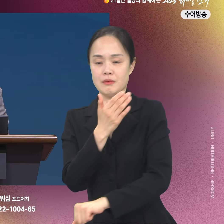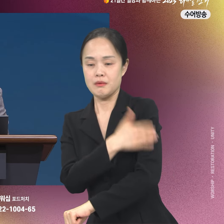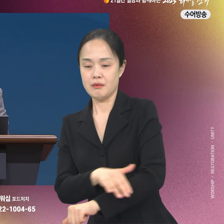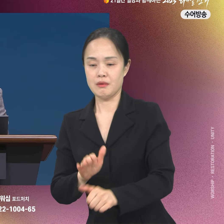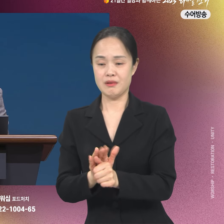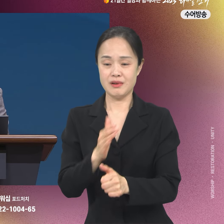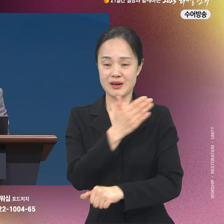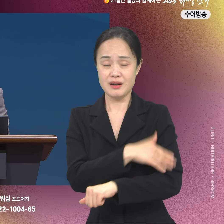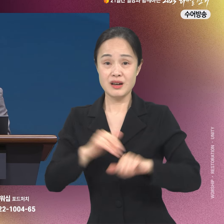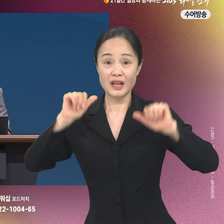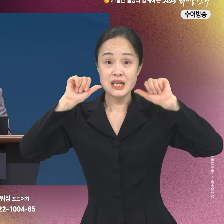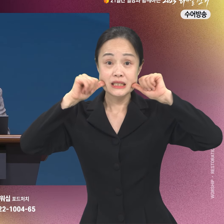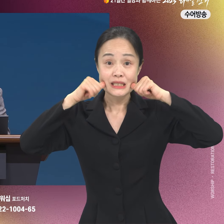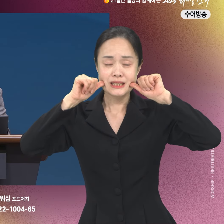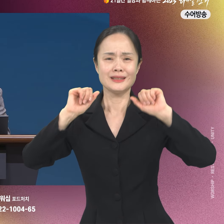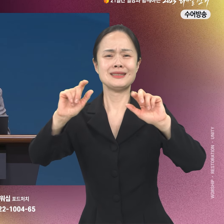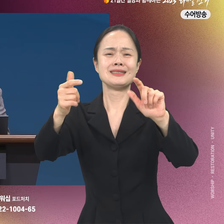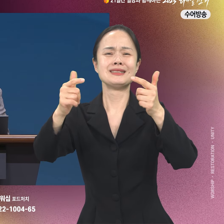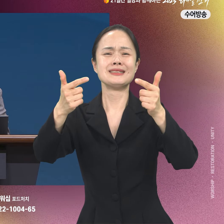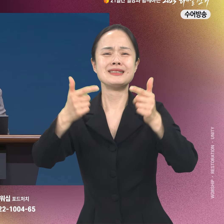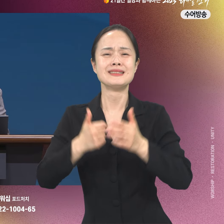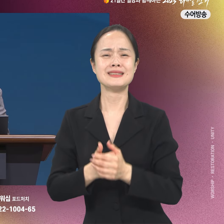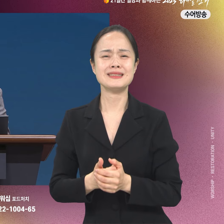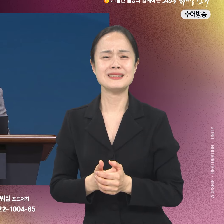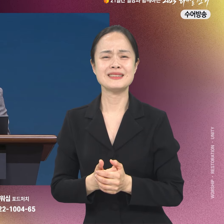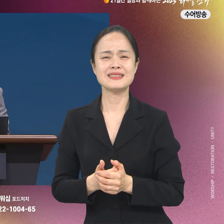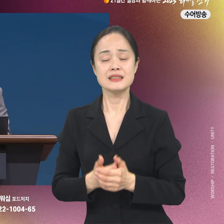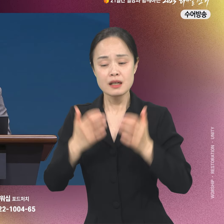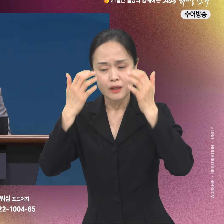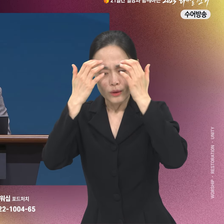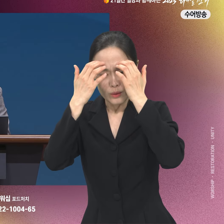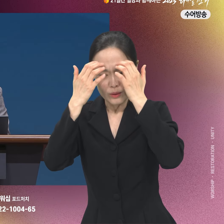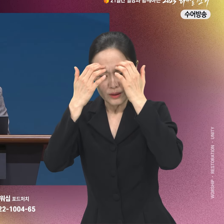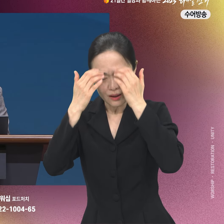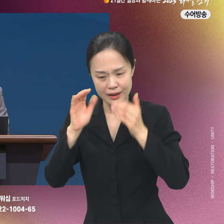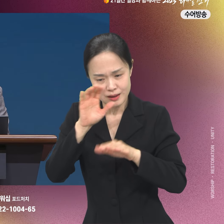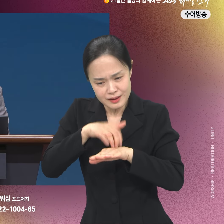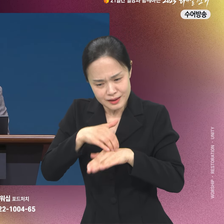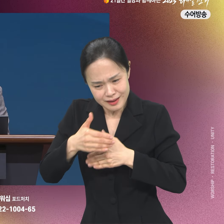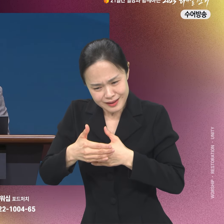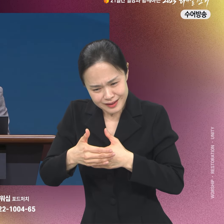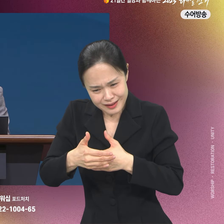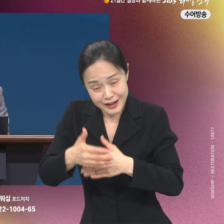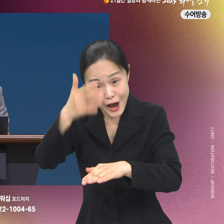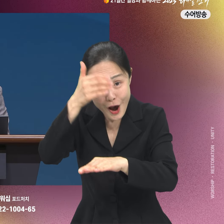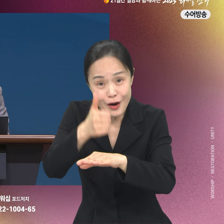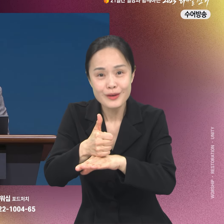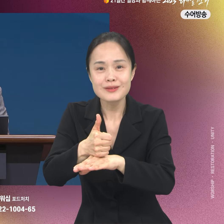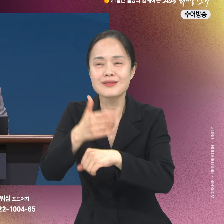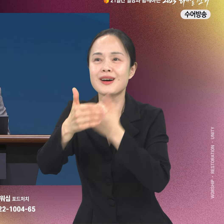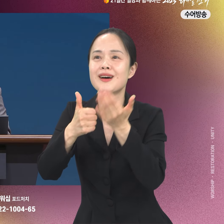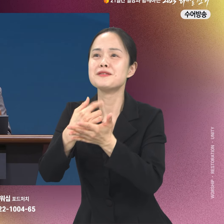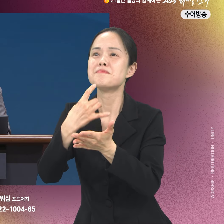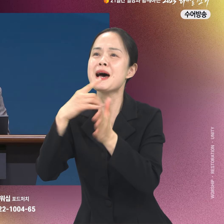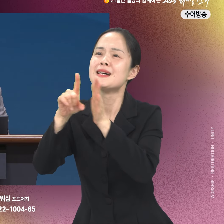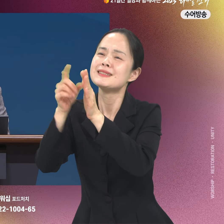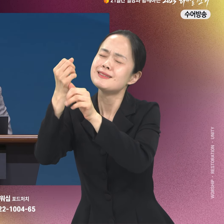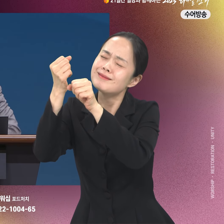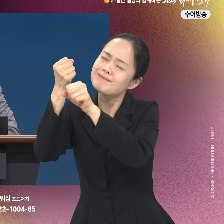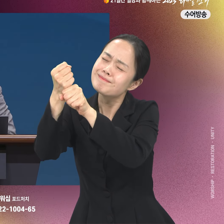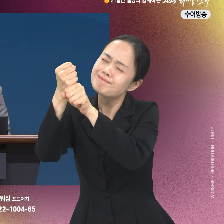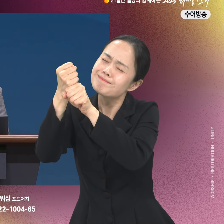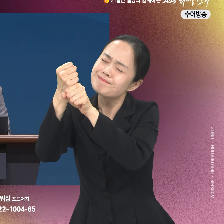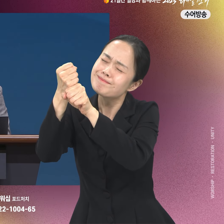잡고 하나님만, 주님만 바라보게 만드는 과정이셨던 거예요. 네. 그러므로